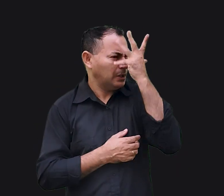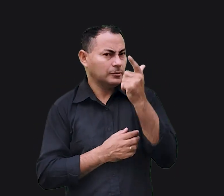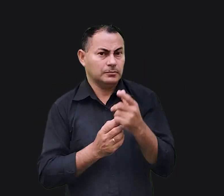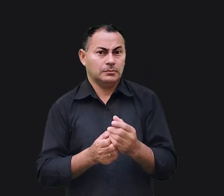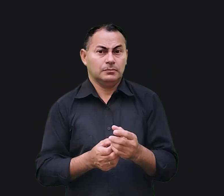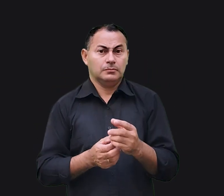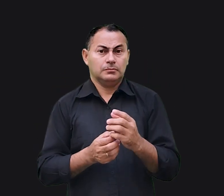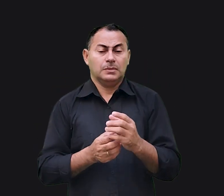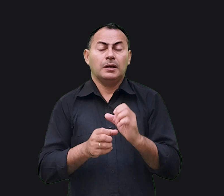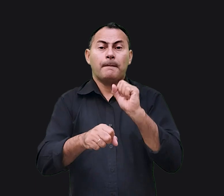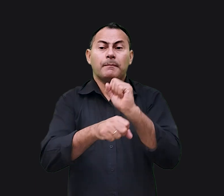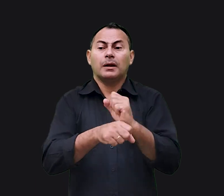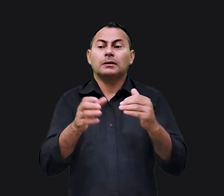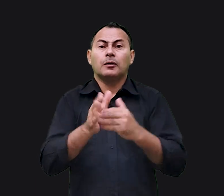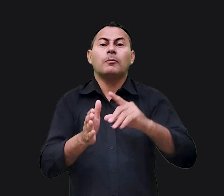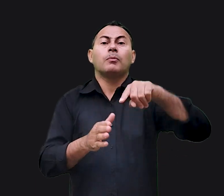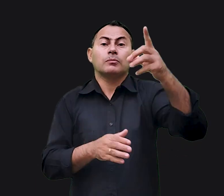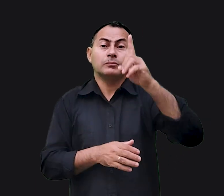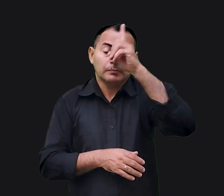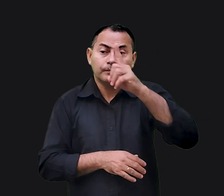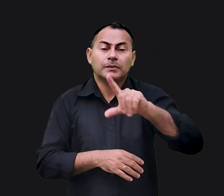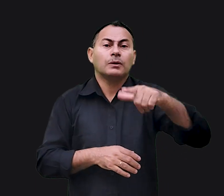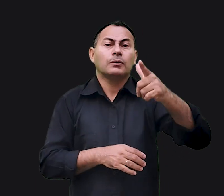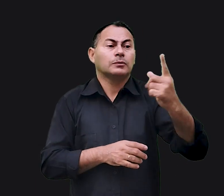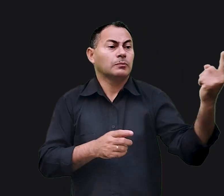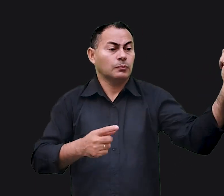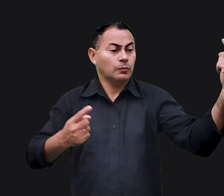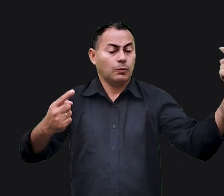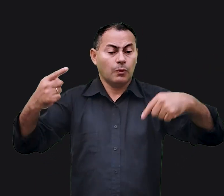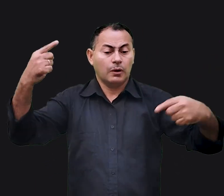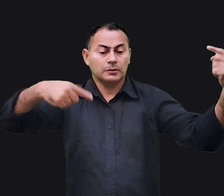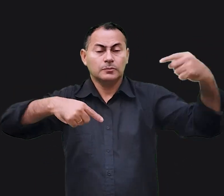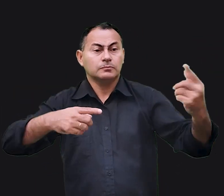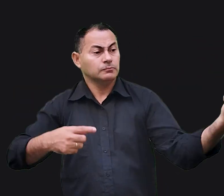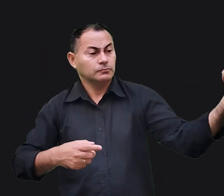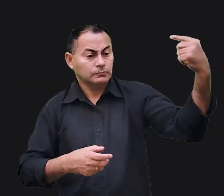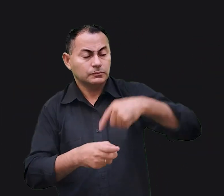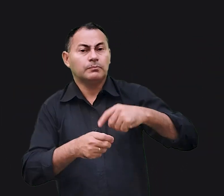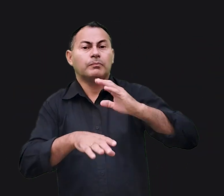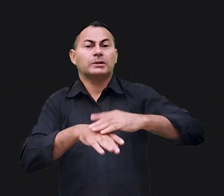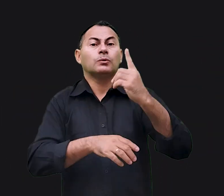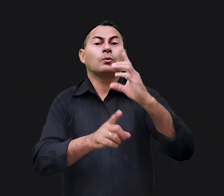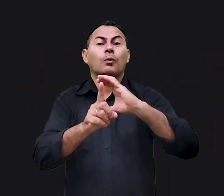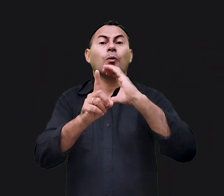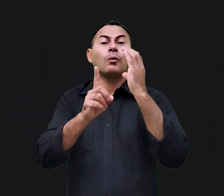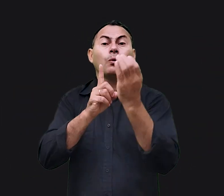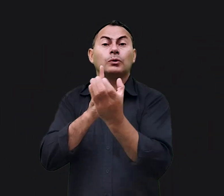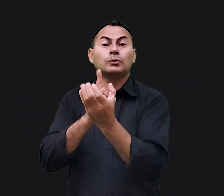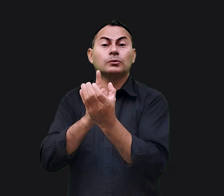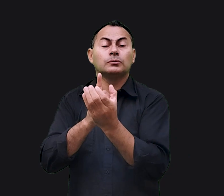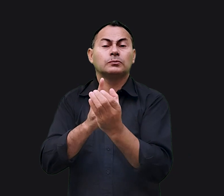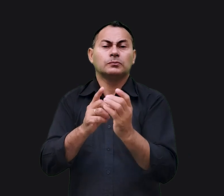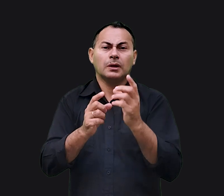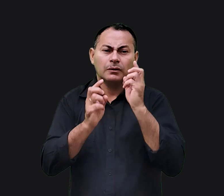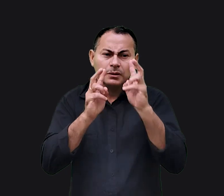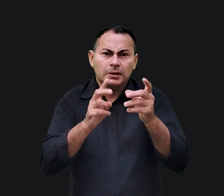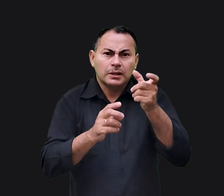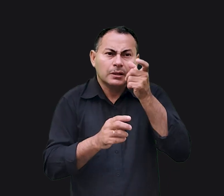coisa para por aí até o próximo domingo, quando todos voltam para mais um culto. Pode ser também que eles assistam o culto